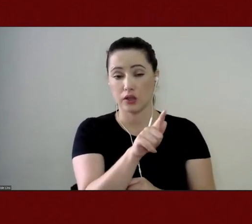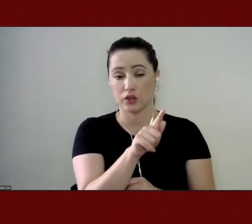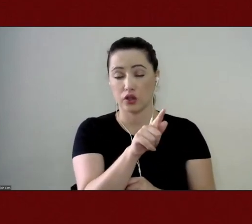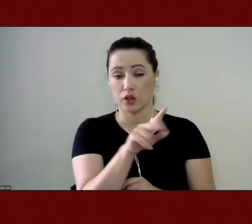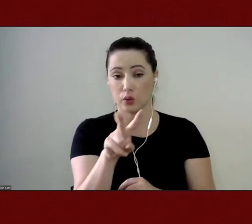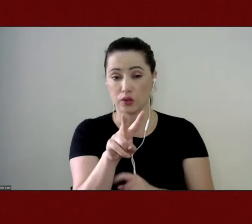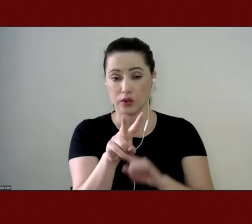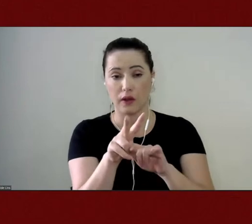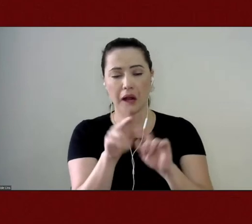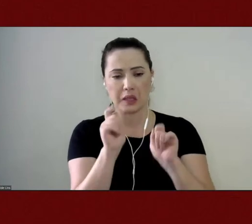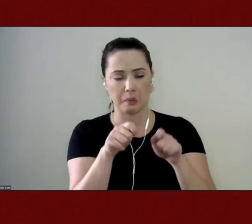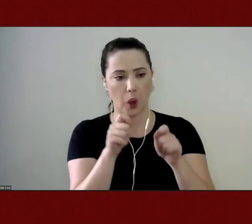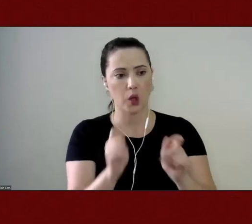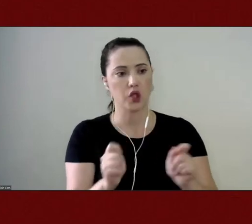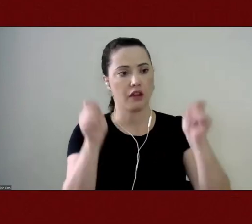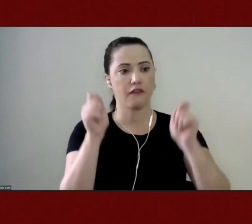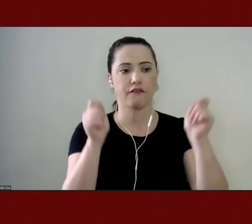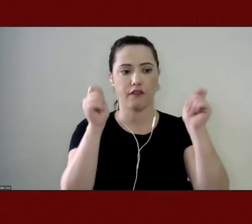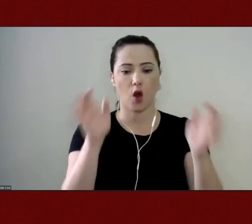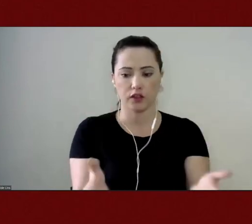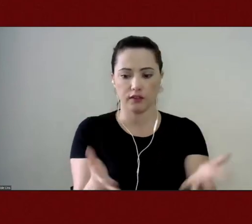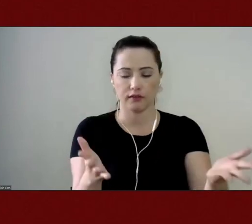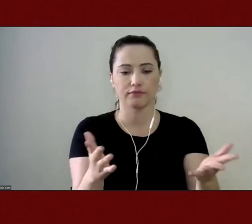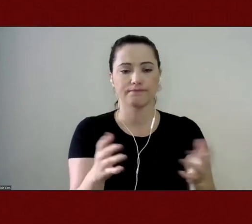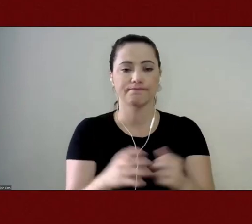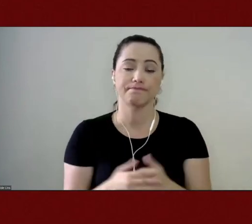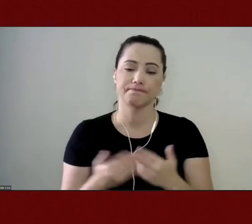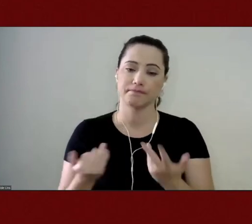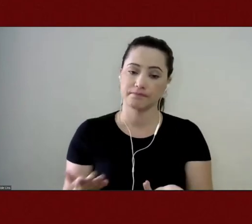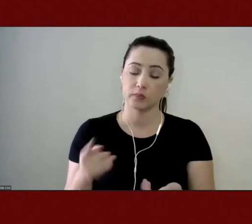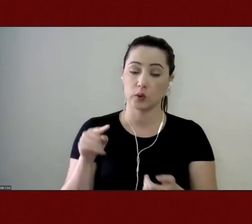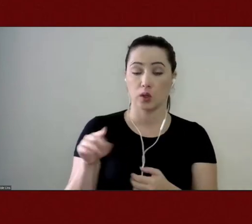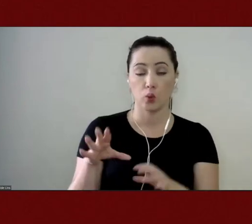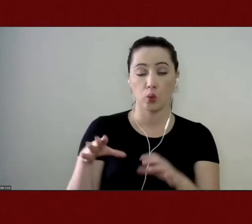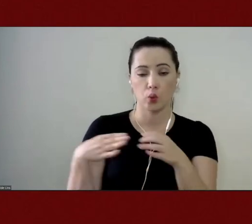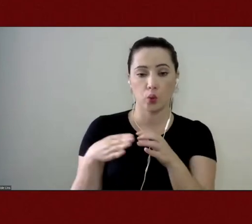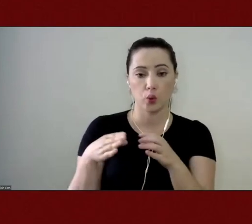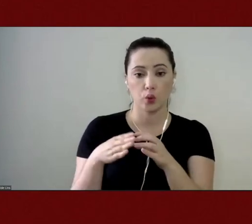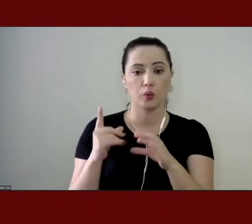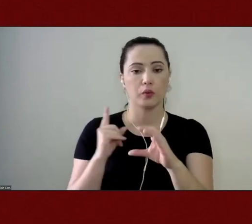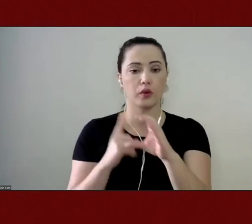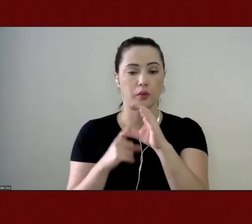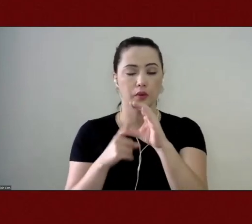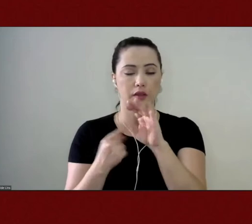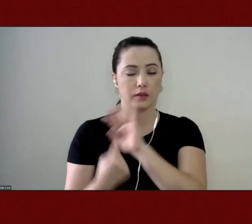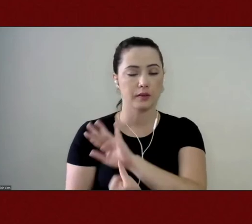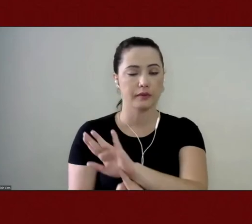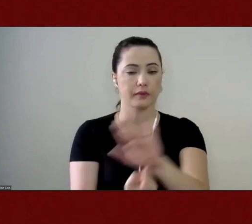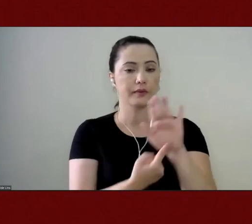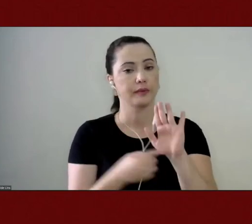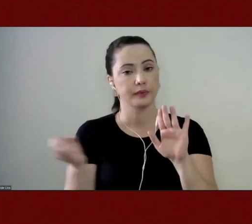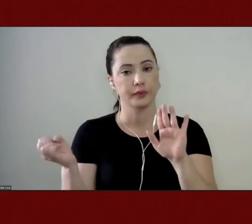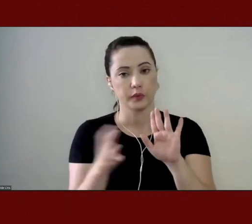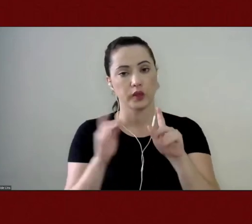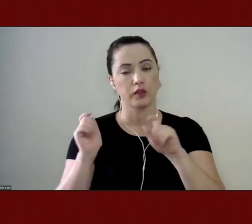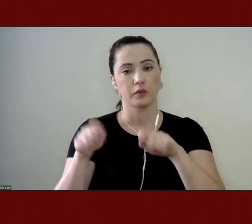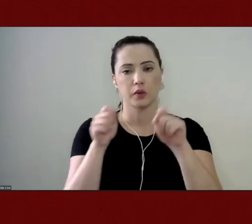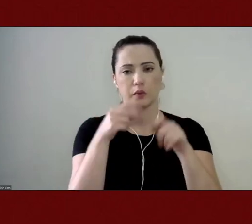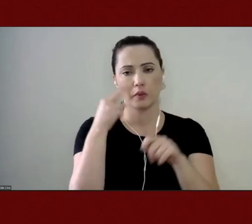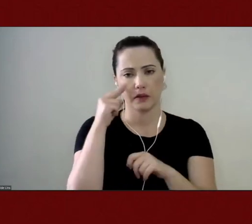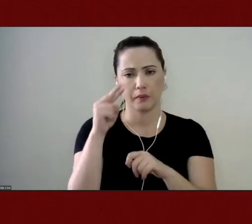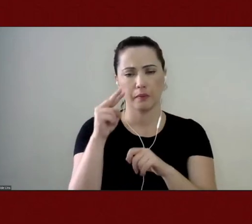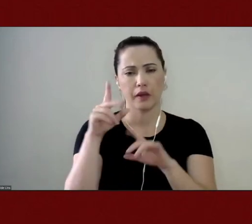Quando a Internacional Comunista lança a nova linha da Frente Popular, concebida para firmar a expansão dos fascismos na